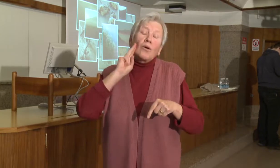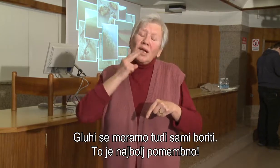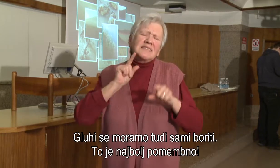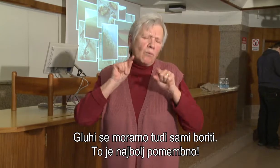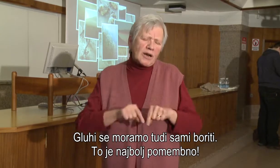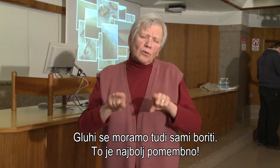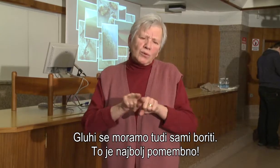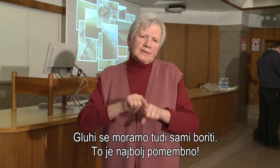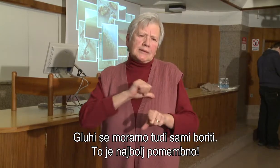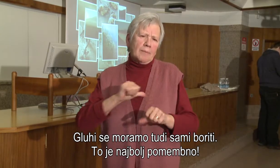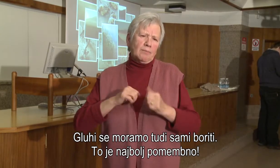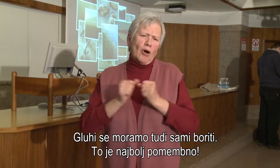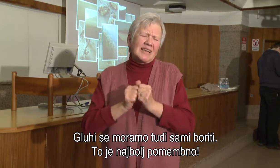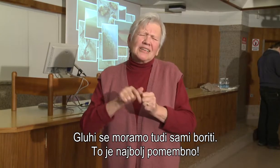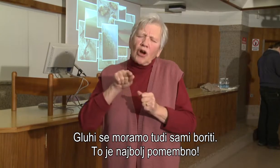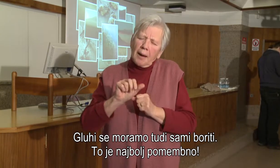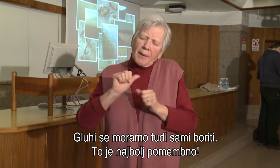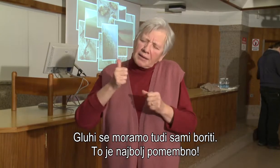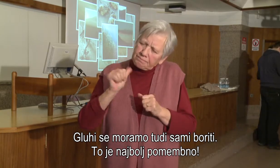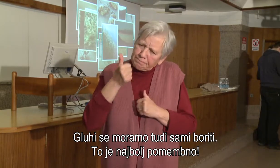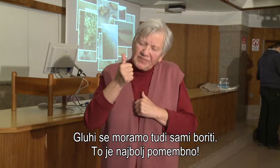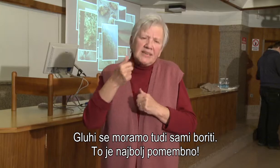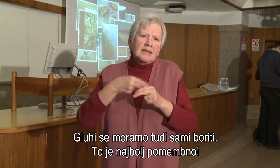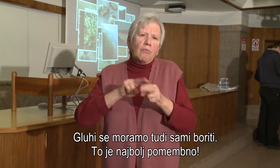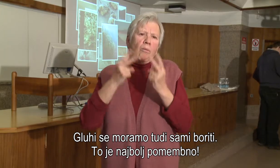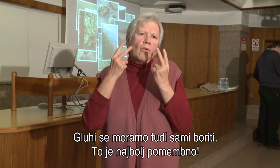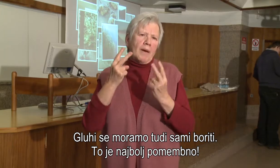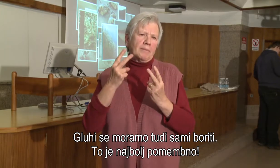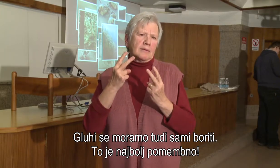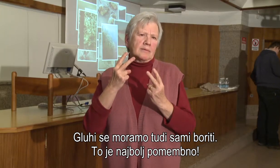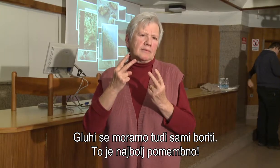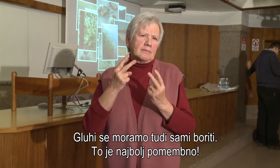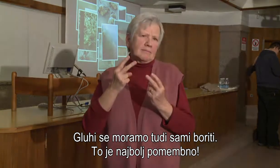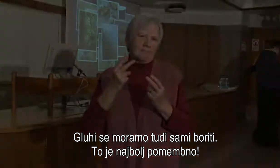Nisem